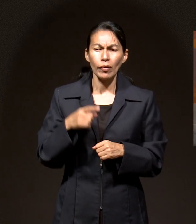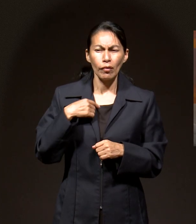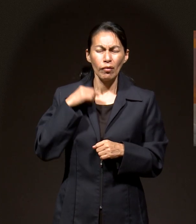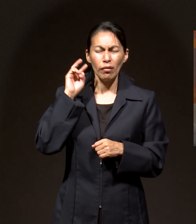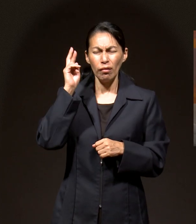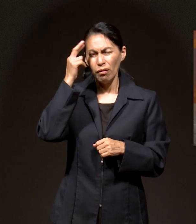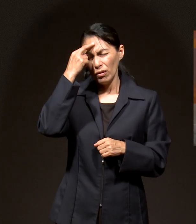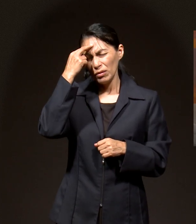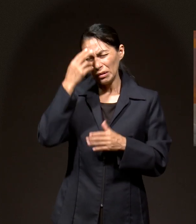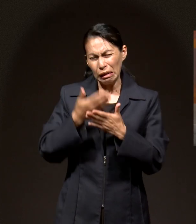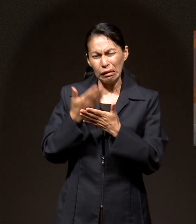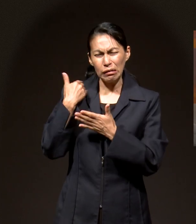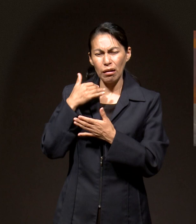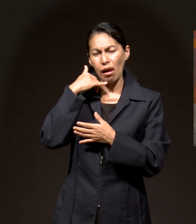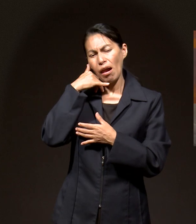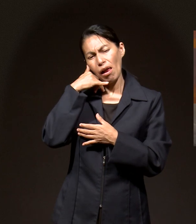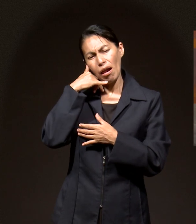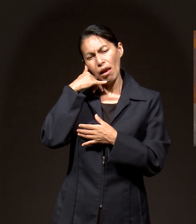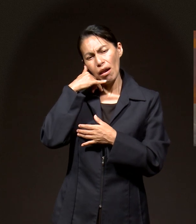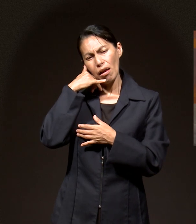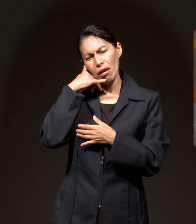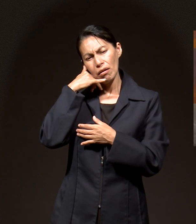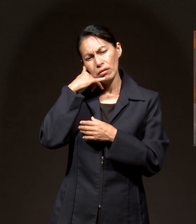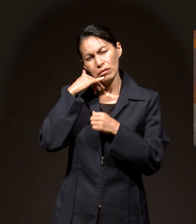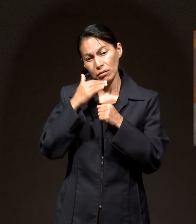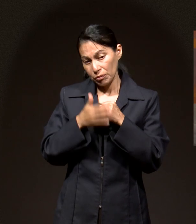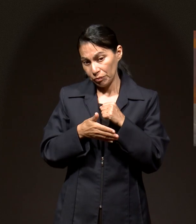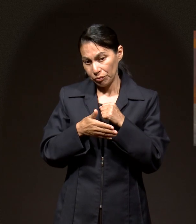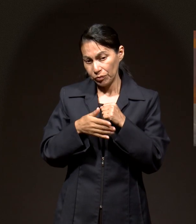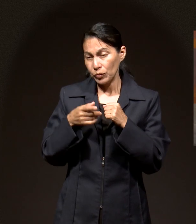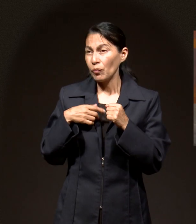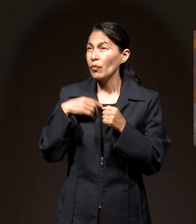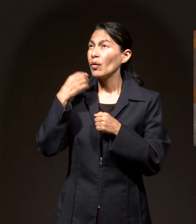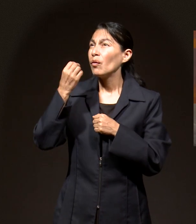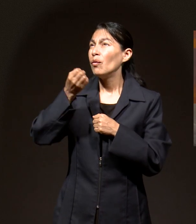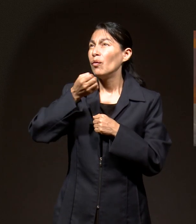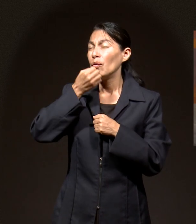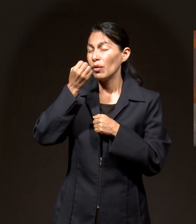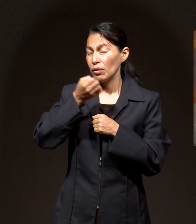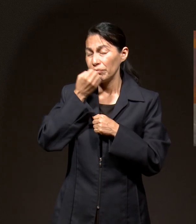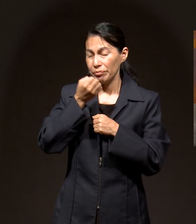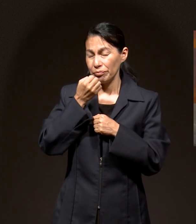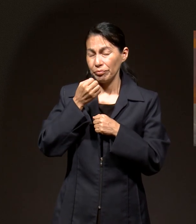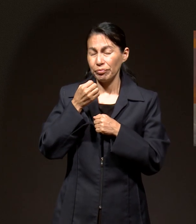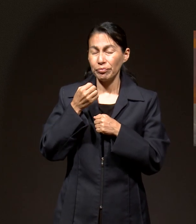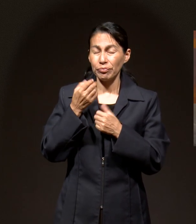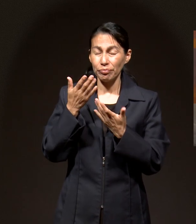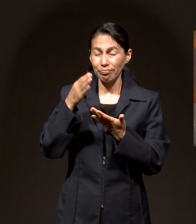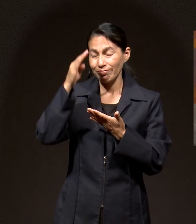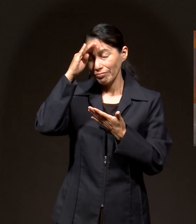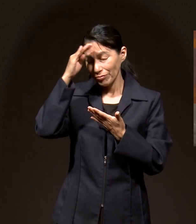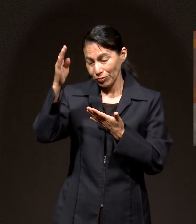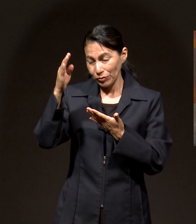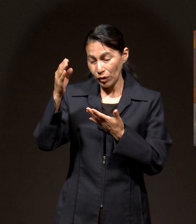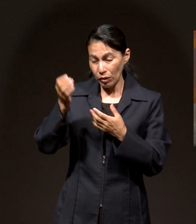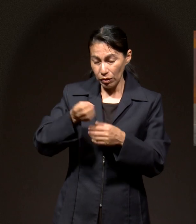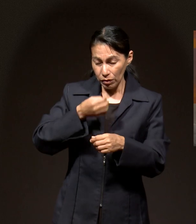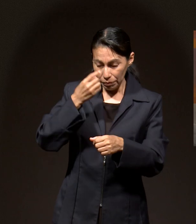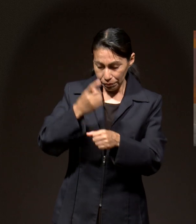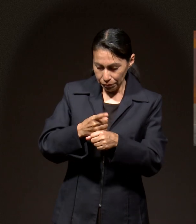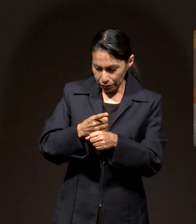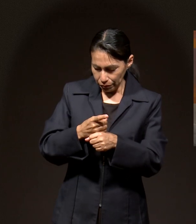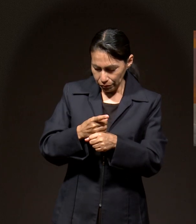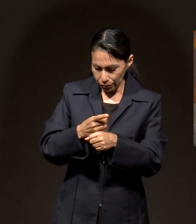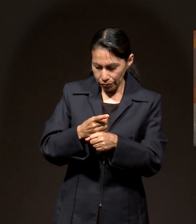que también cuando hablé por teléfono con él y terminamos, yo oré en mi consultorio. Señor,